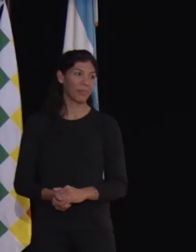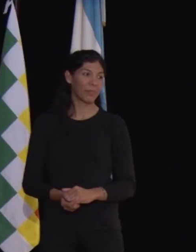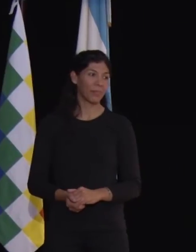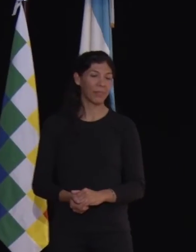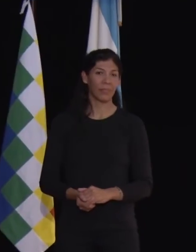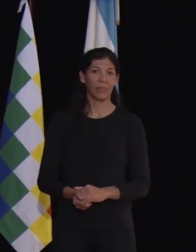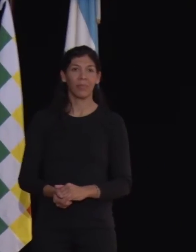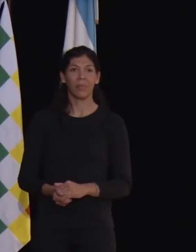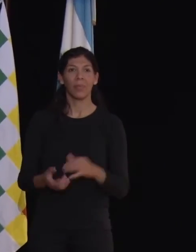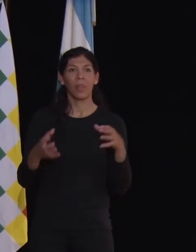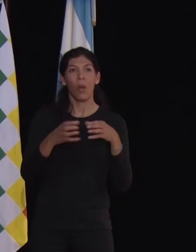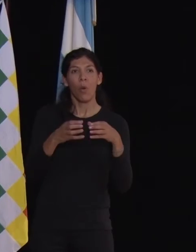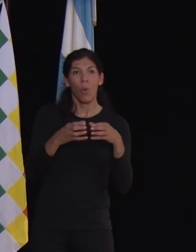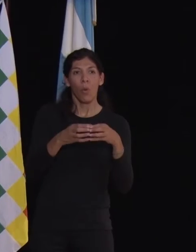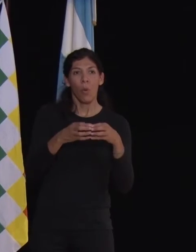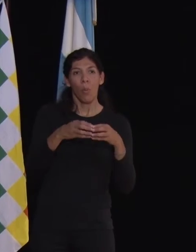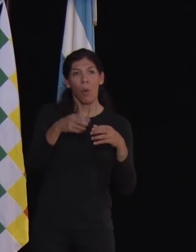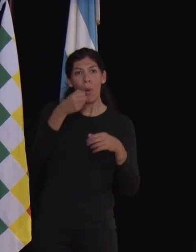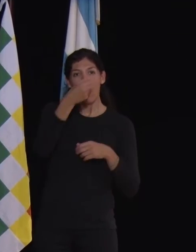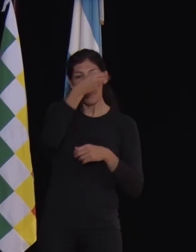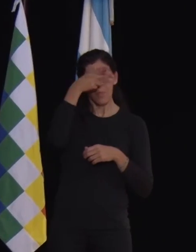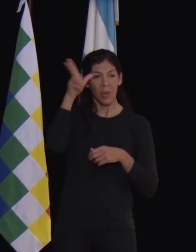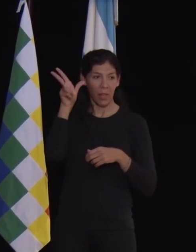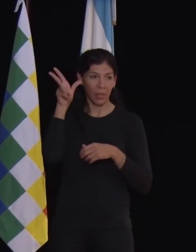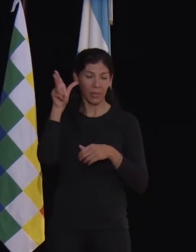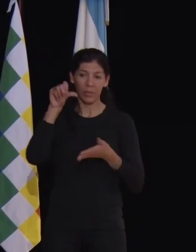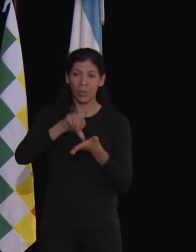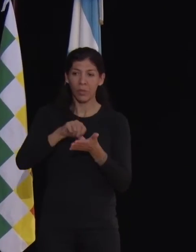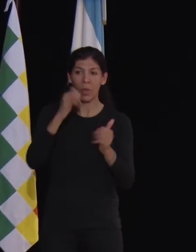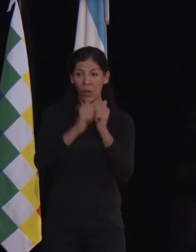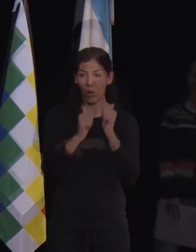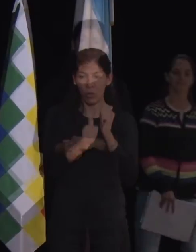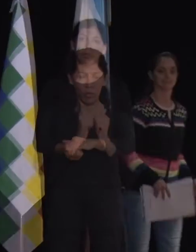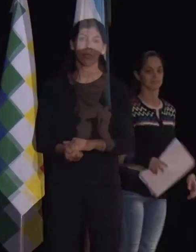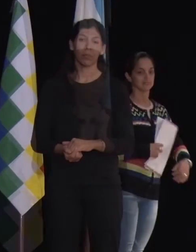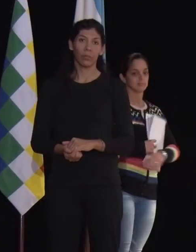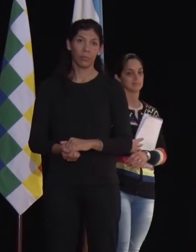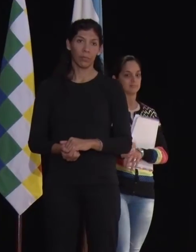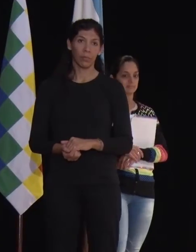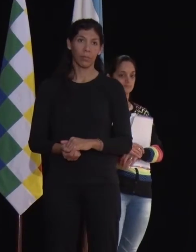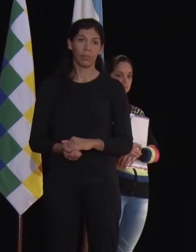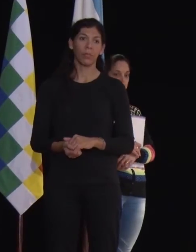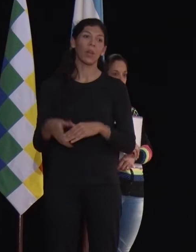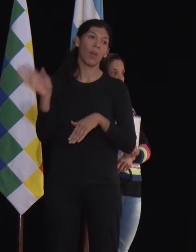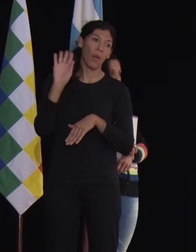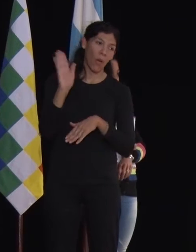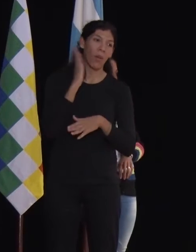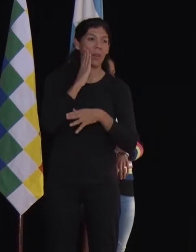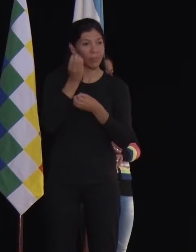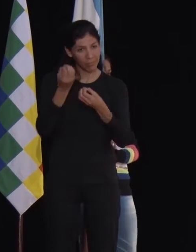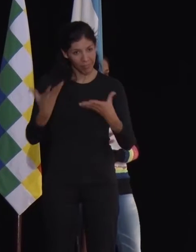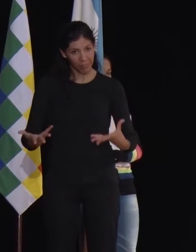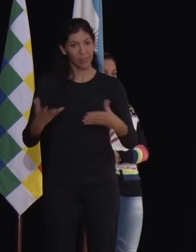miradas de rosario santa fe elisabeth merlo julieta de pago lee hola buenas tardes